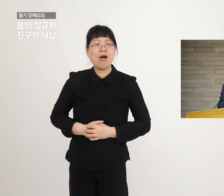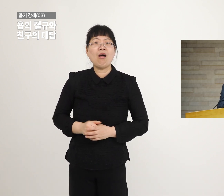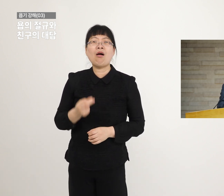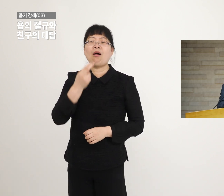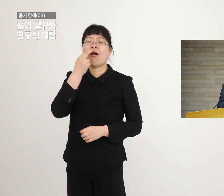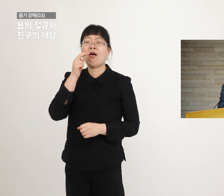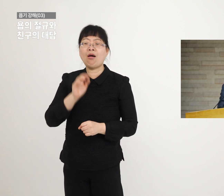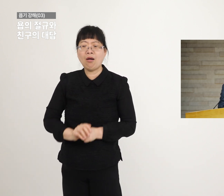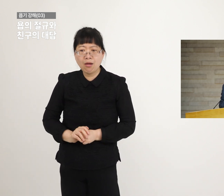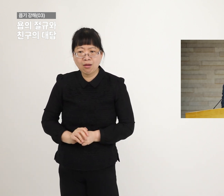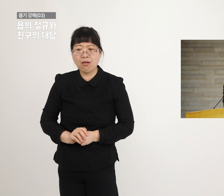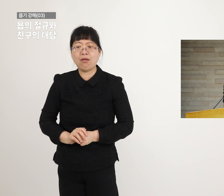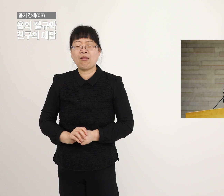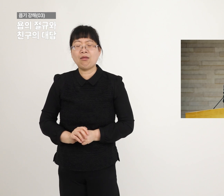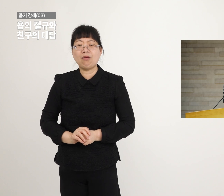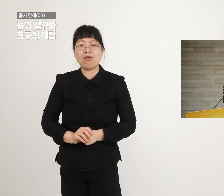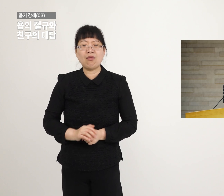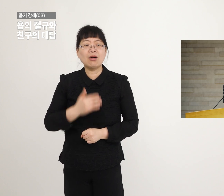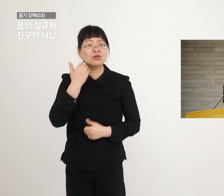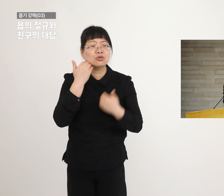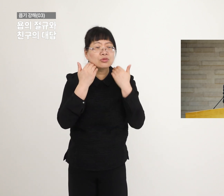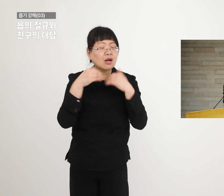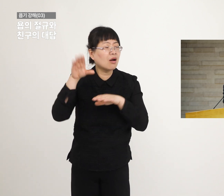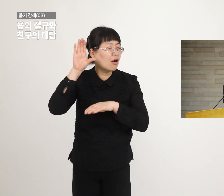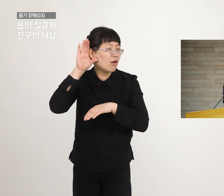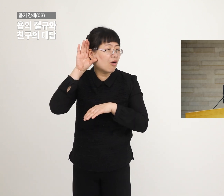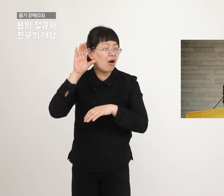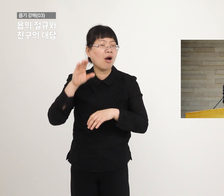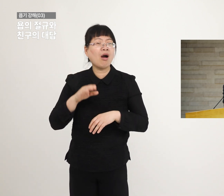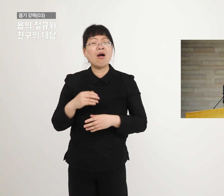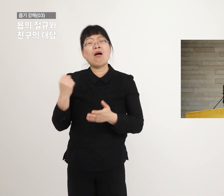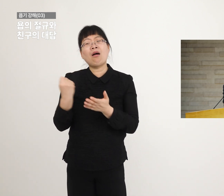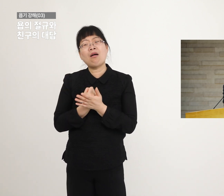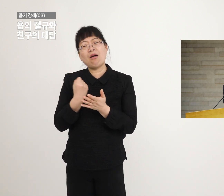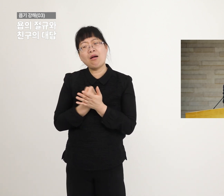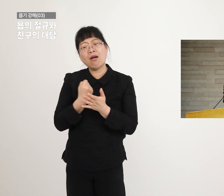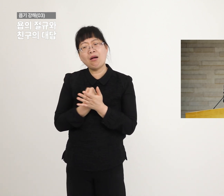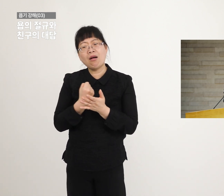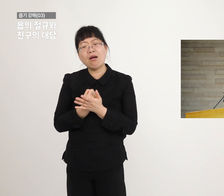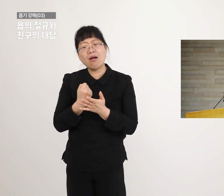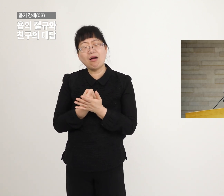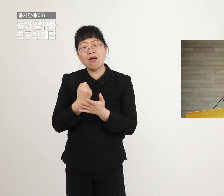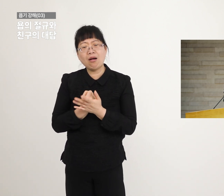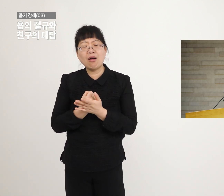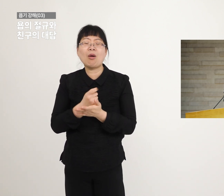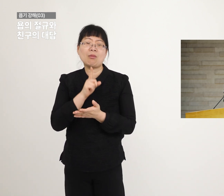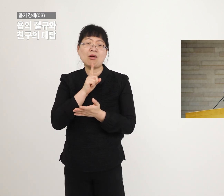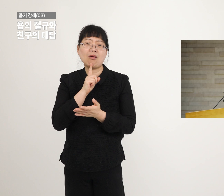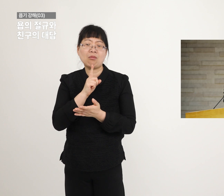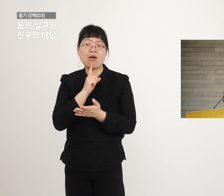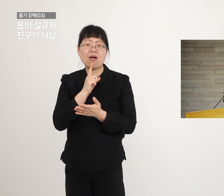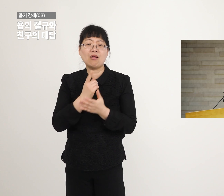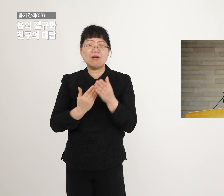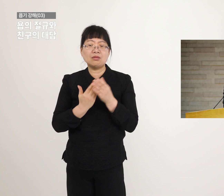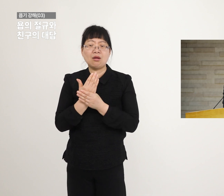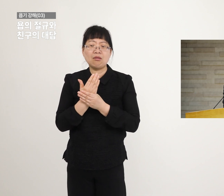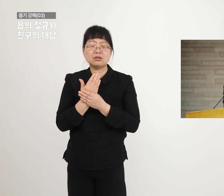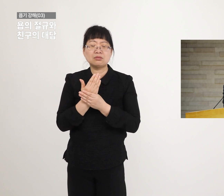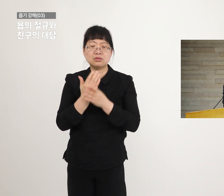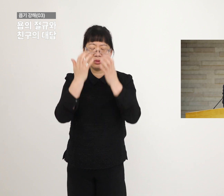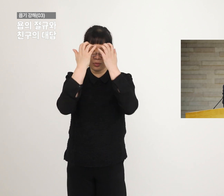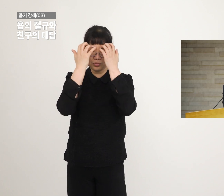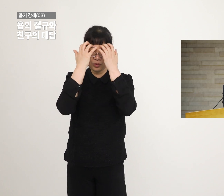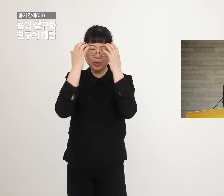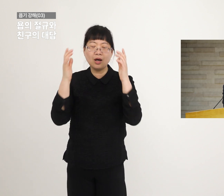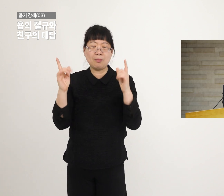정말 누가 들어도 신음밖에 나오지 않는 고통과 마주하게 되는 주변